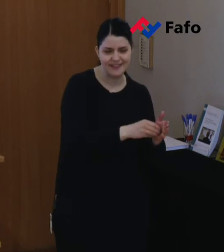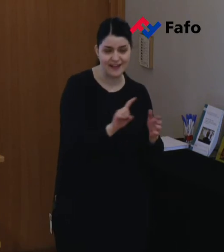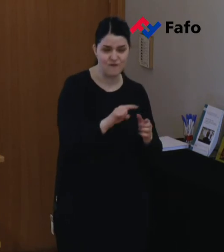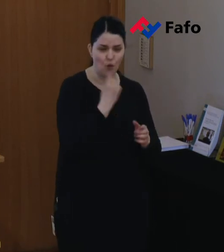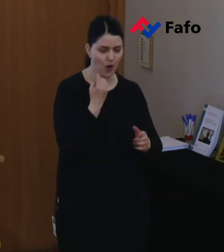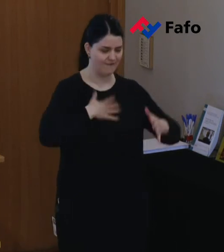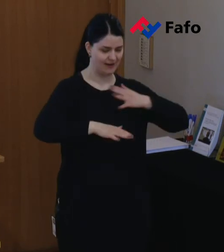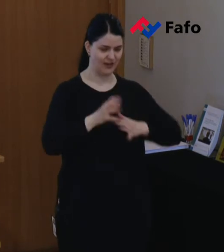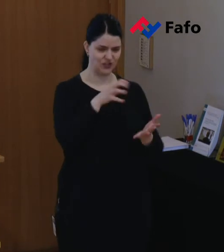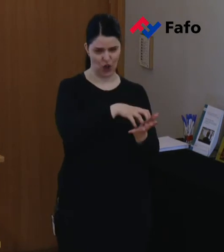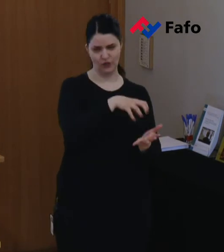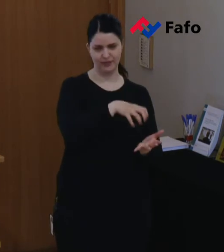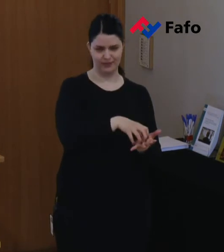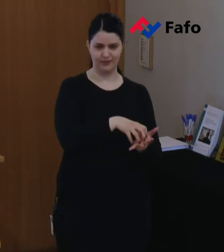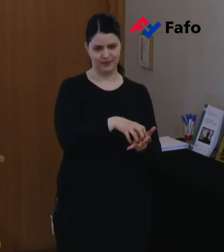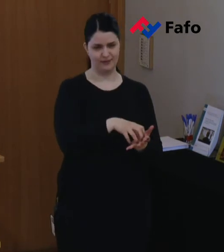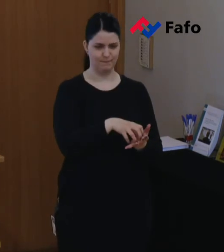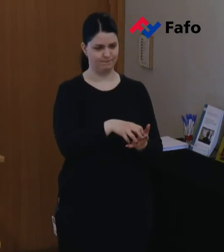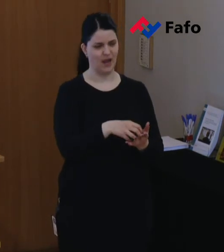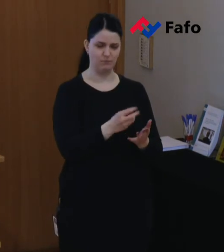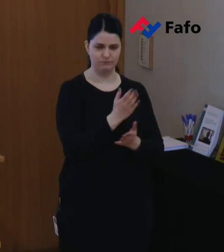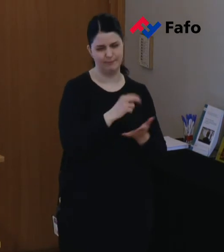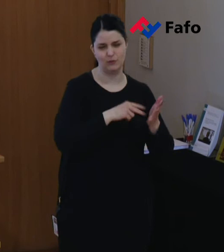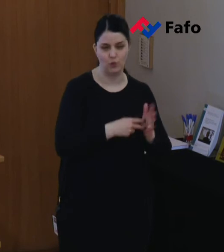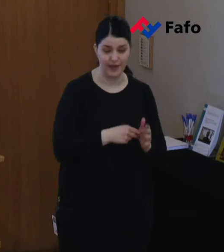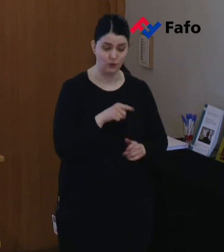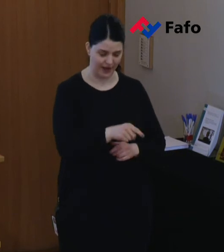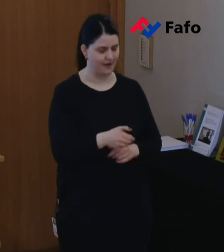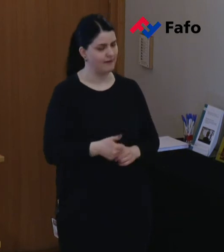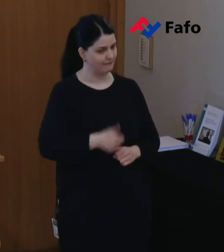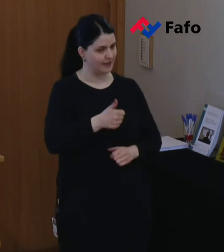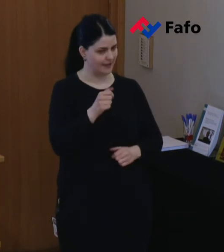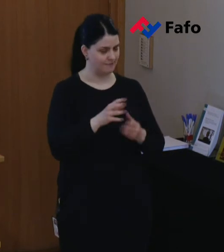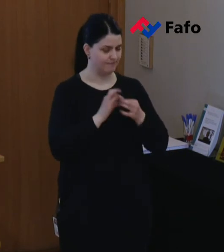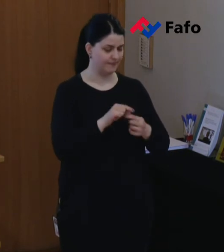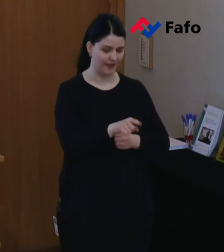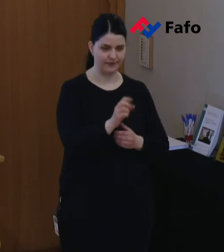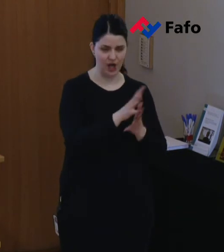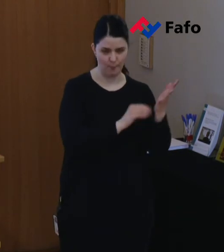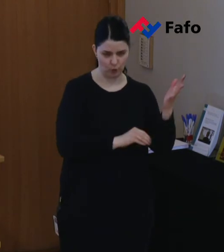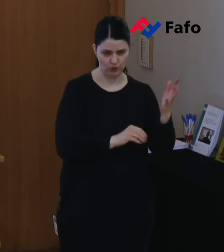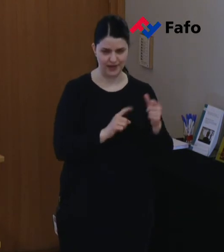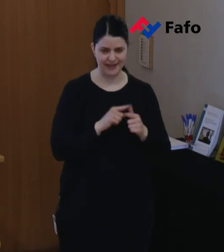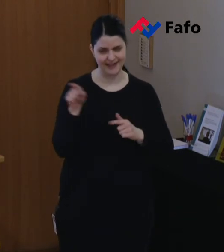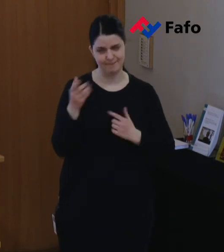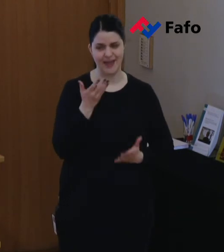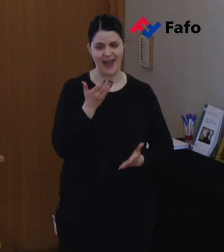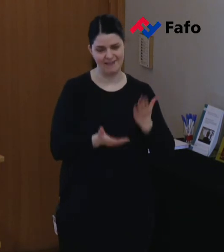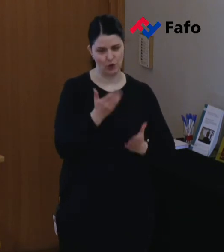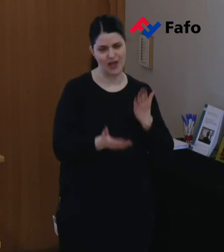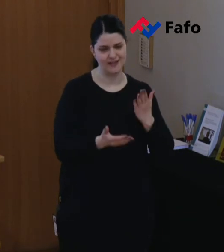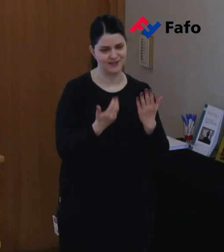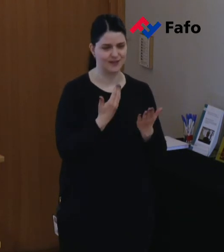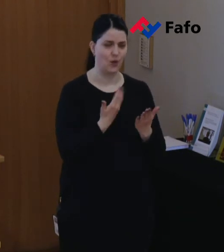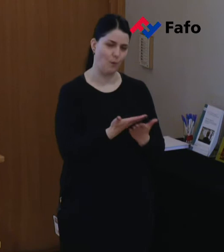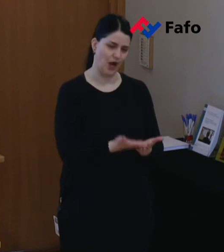måte velferdsstatlige setting, og det har vært viktig i denne rapporten, eller dette evalueringsoppdraget.